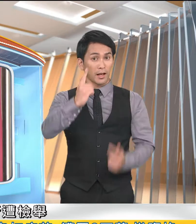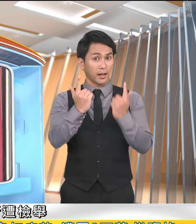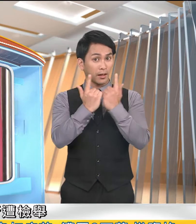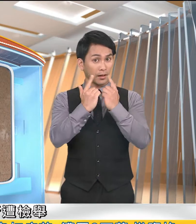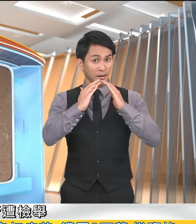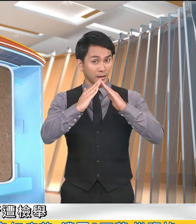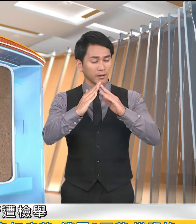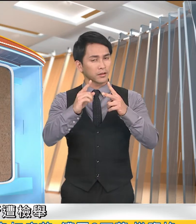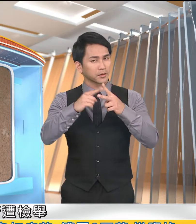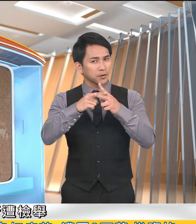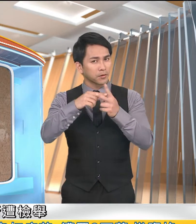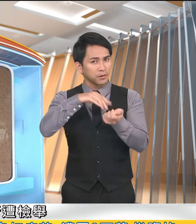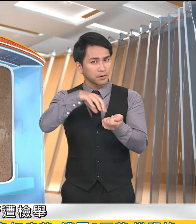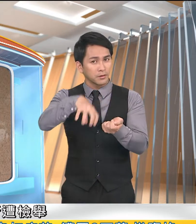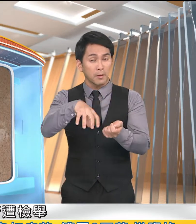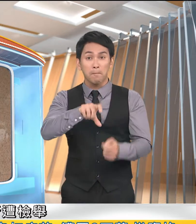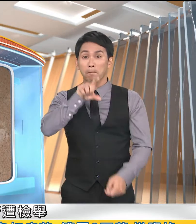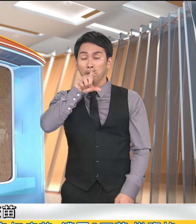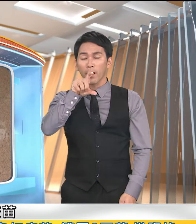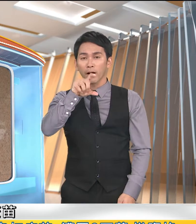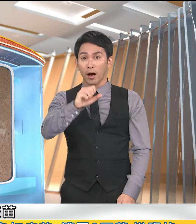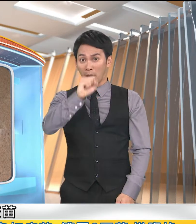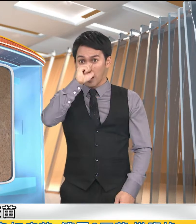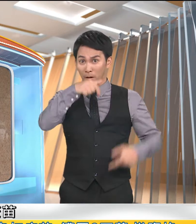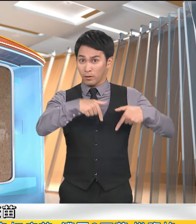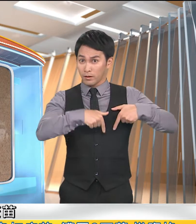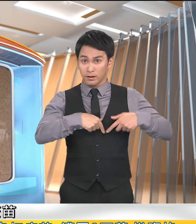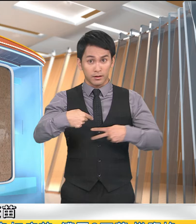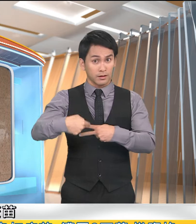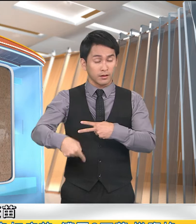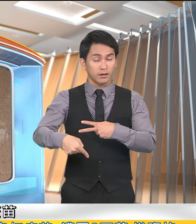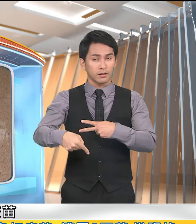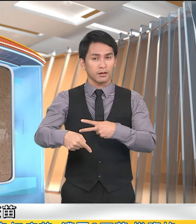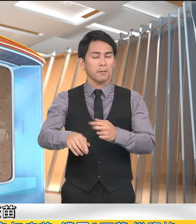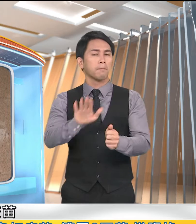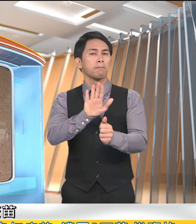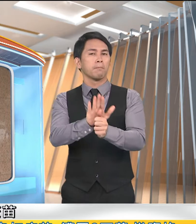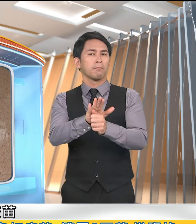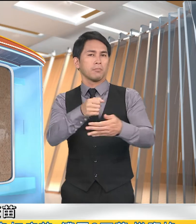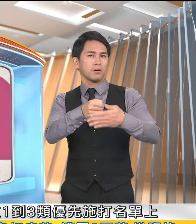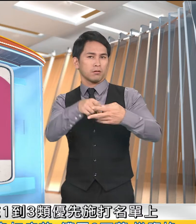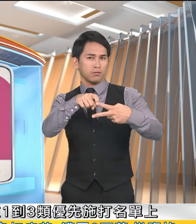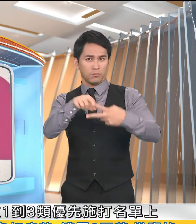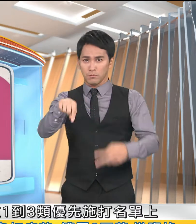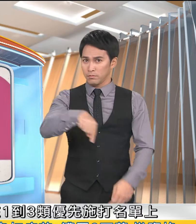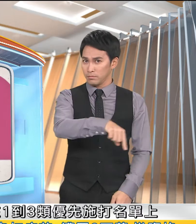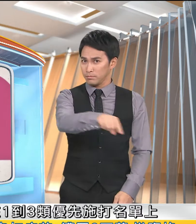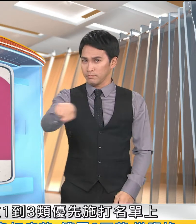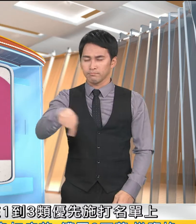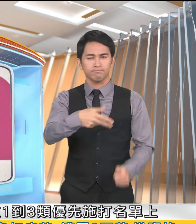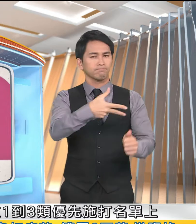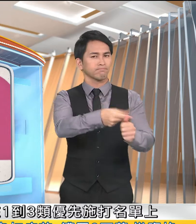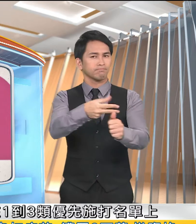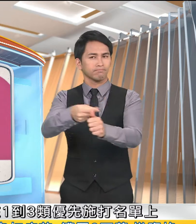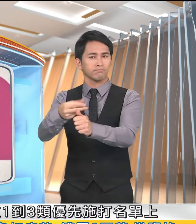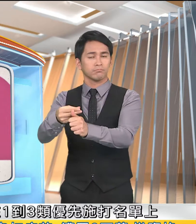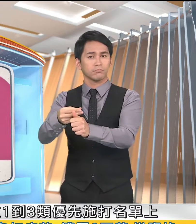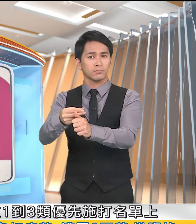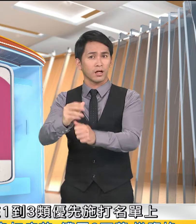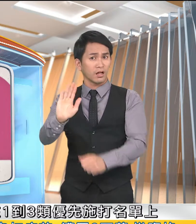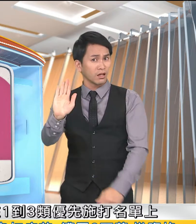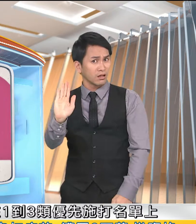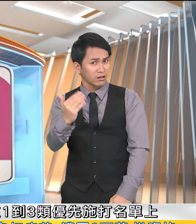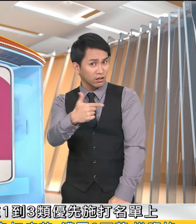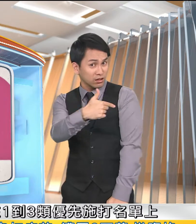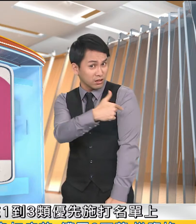台北市好心肝诊所遭到检举，违规让志工施打疫苗，而这些志工没有